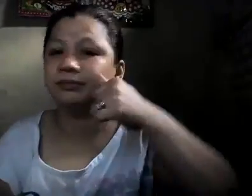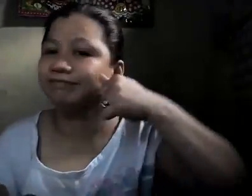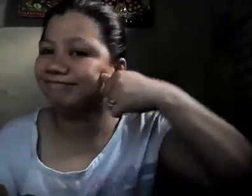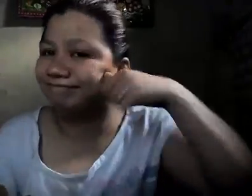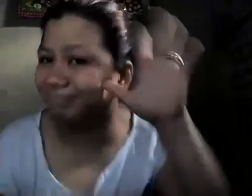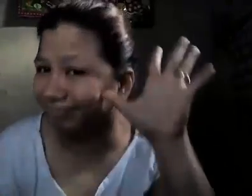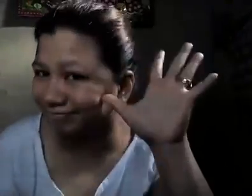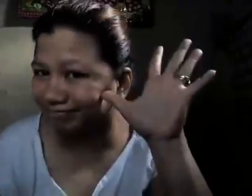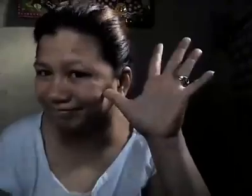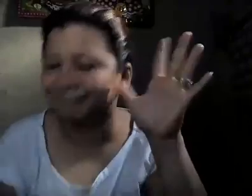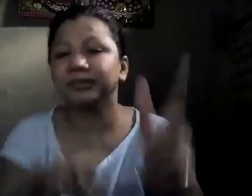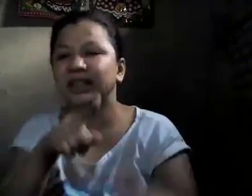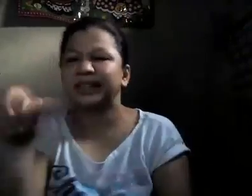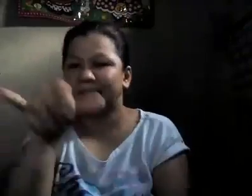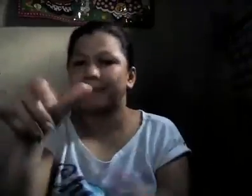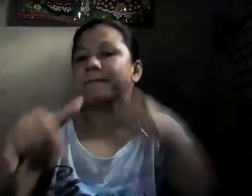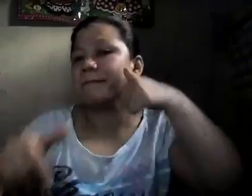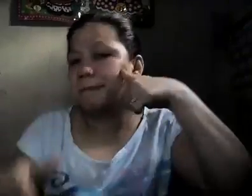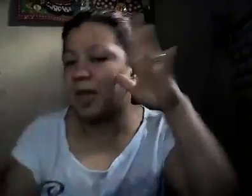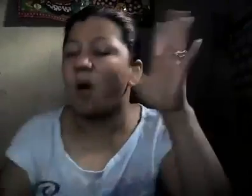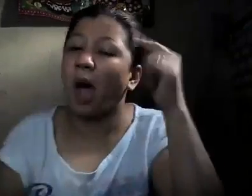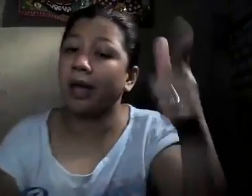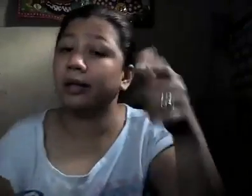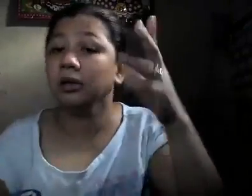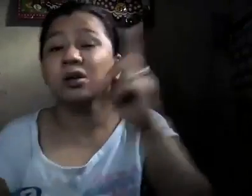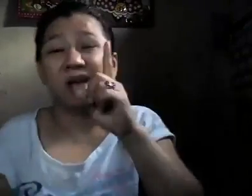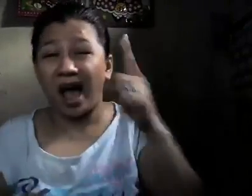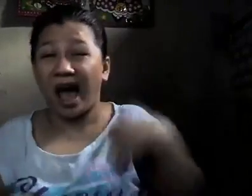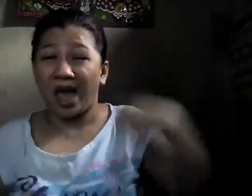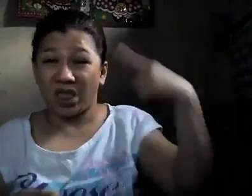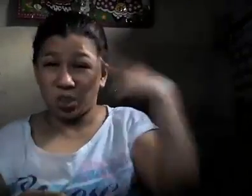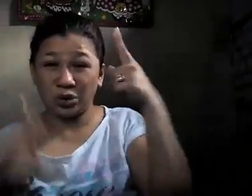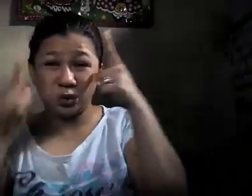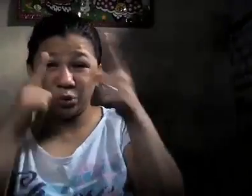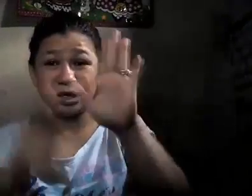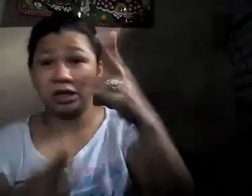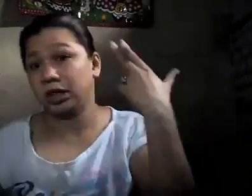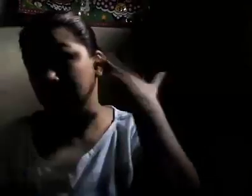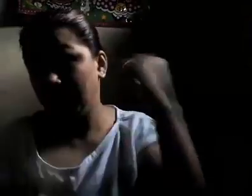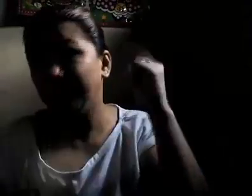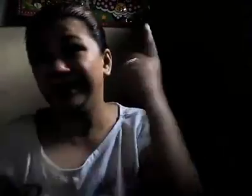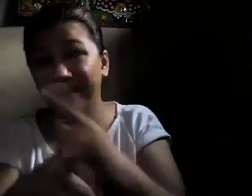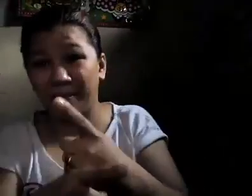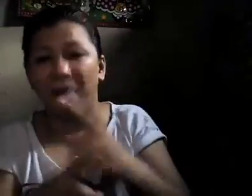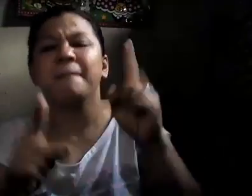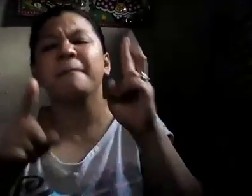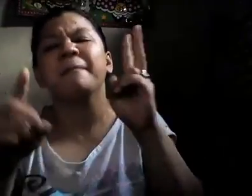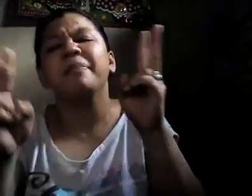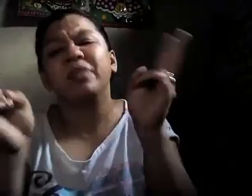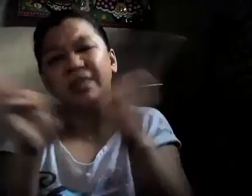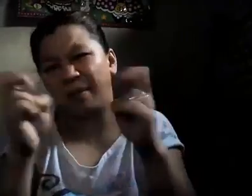Dahil ang mga batang matatag, batang may laban. Ate, nadaling ko lang po sa kanila